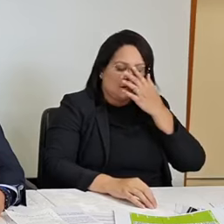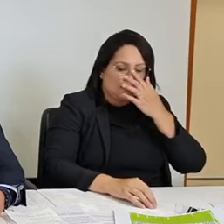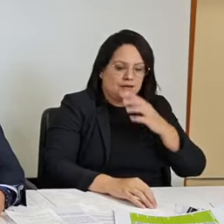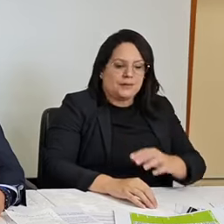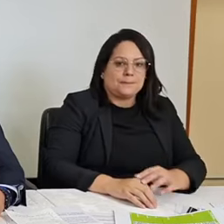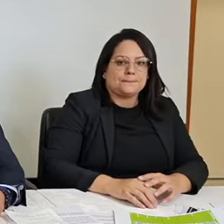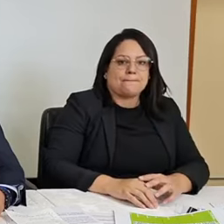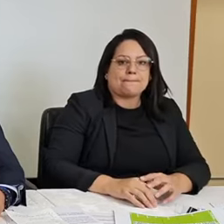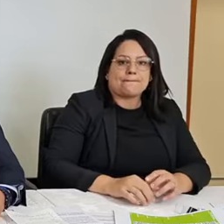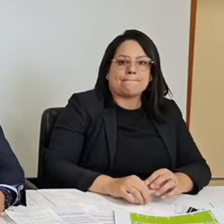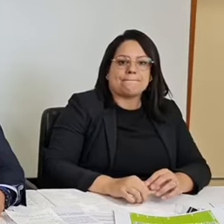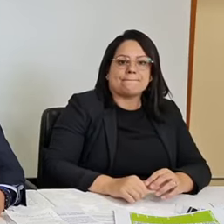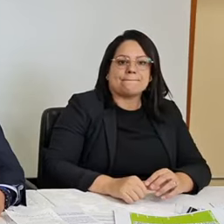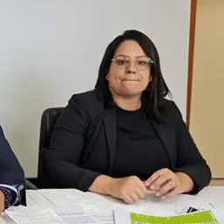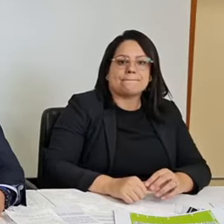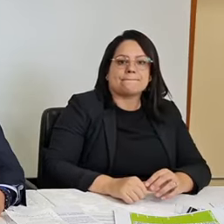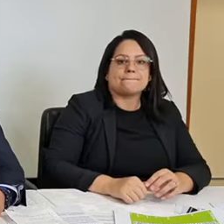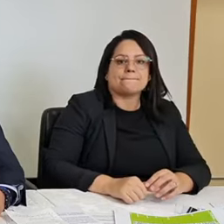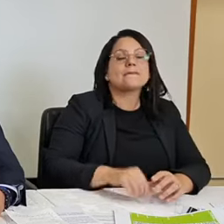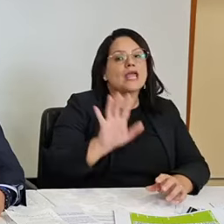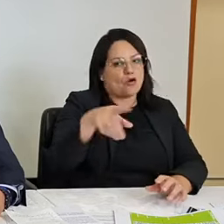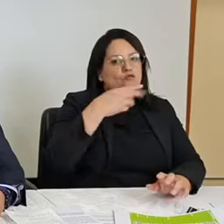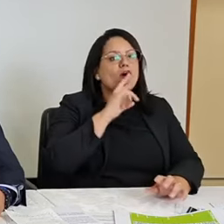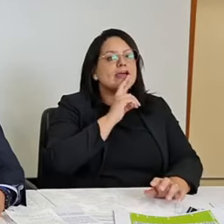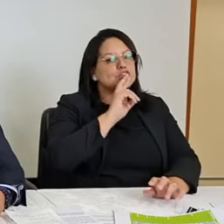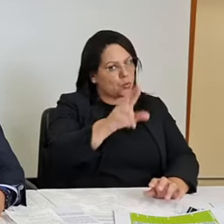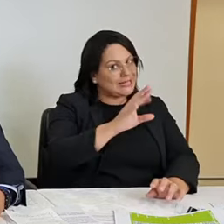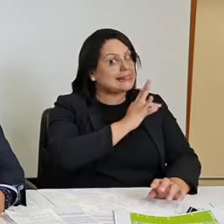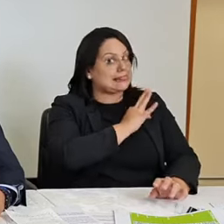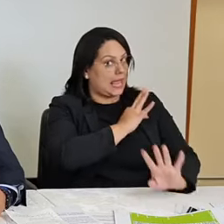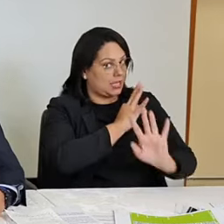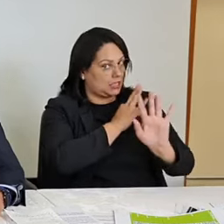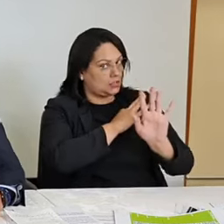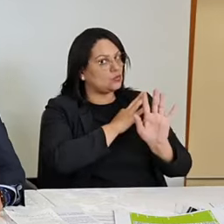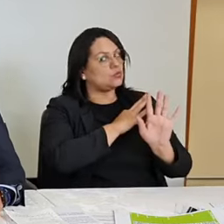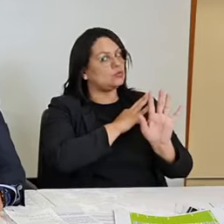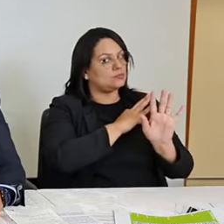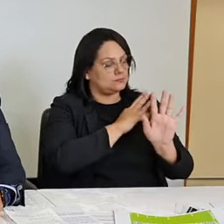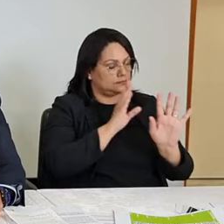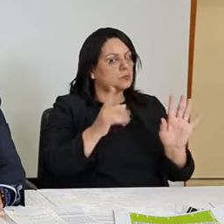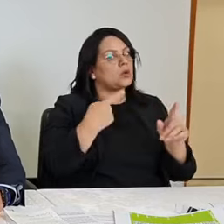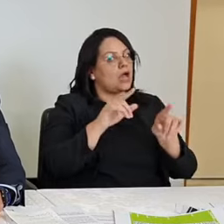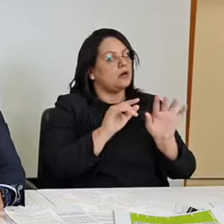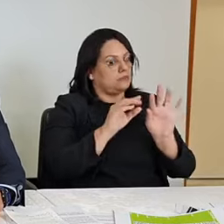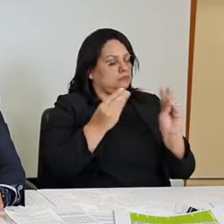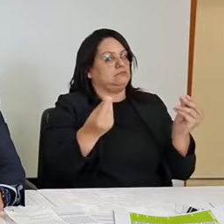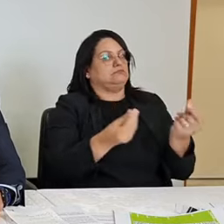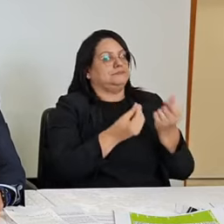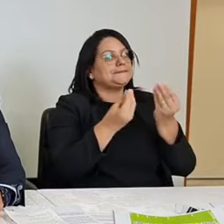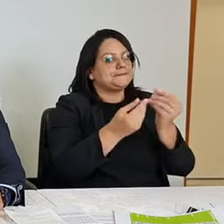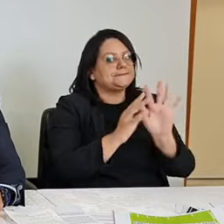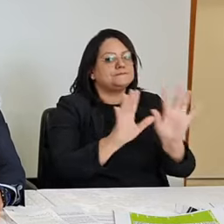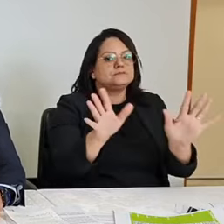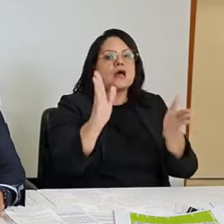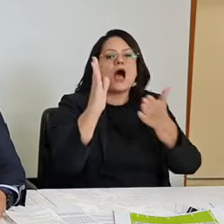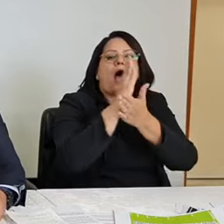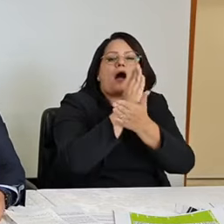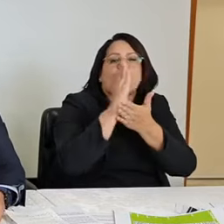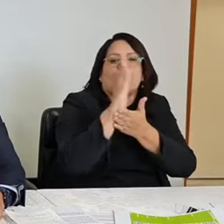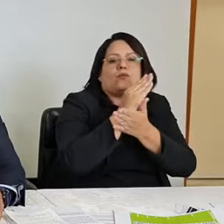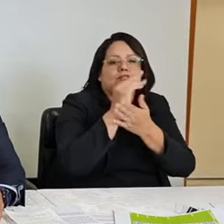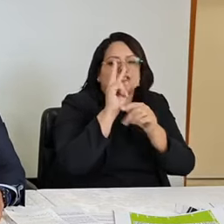Bom, vou responder essa pergunta aqui de forma um pouco técnica, porque ela é, de certa forma, delicada. Alguns empréstimos